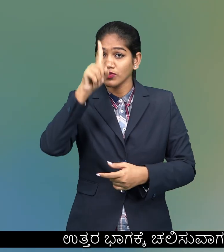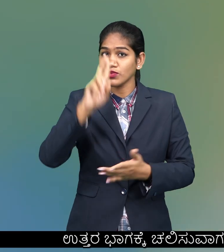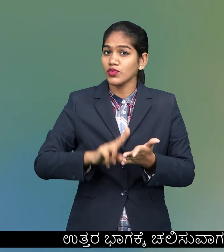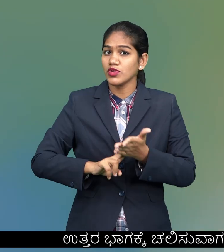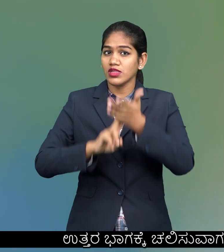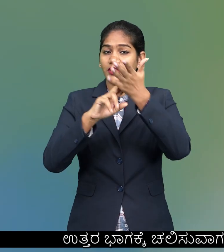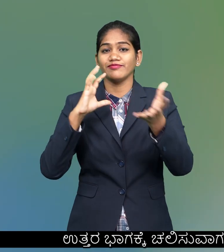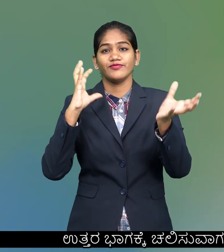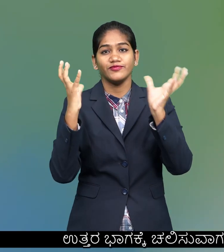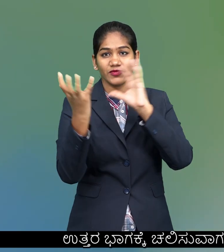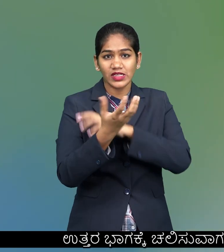ಹೆಚ್ಚಾಗುತ್ತದೆ.